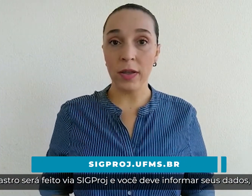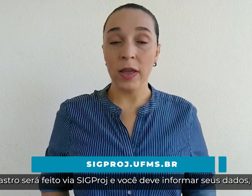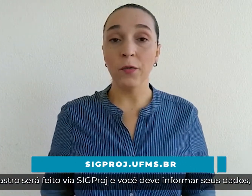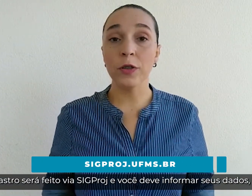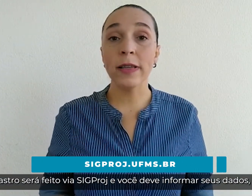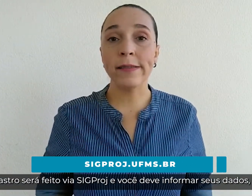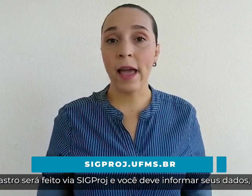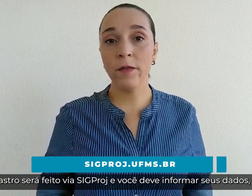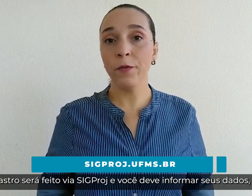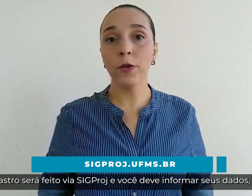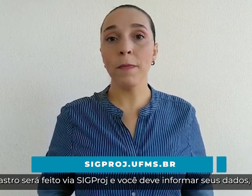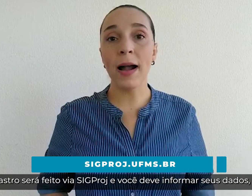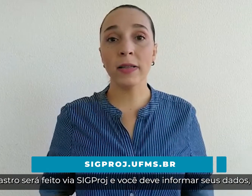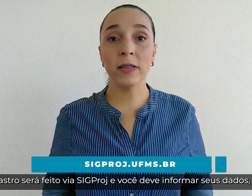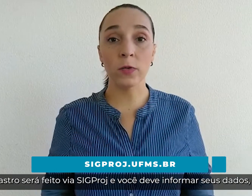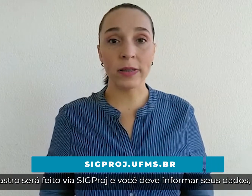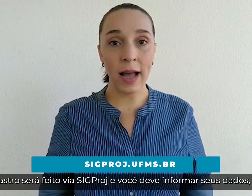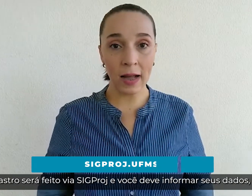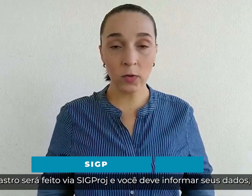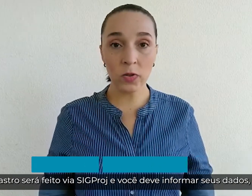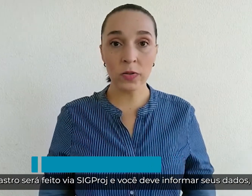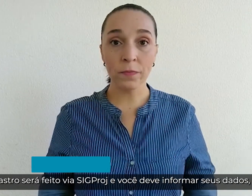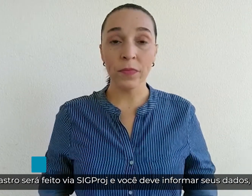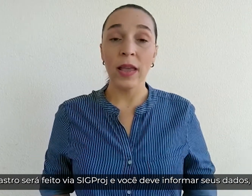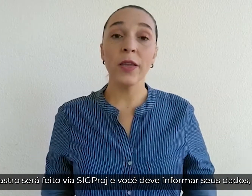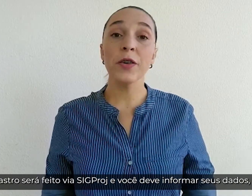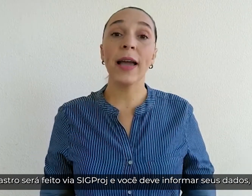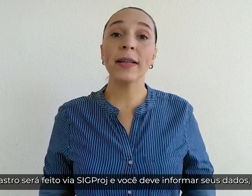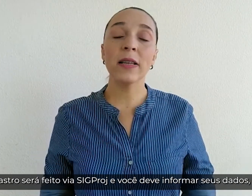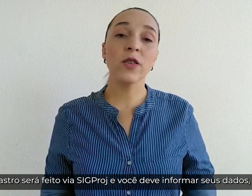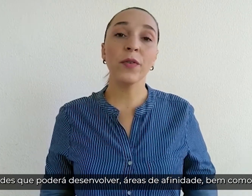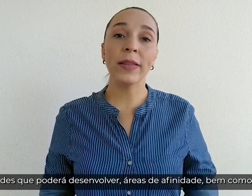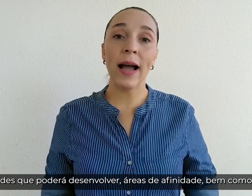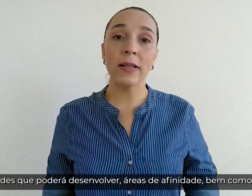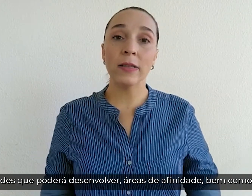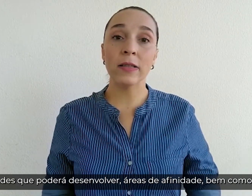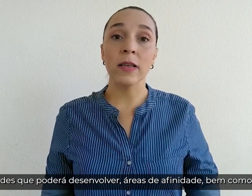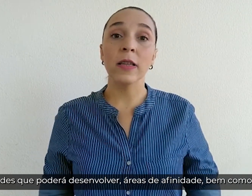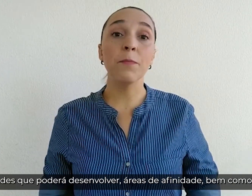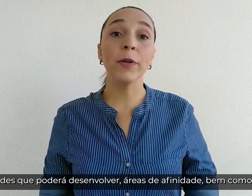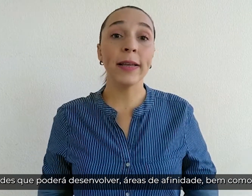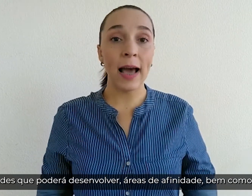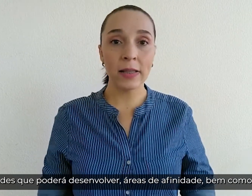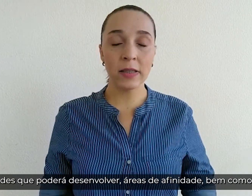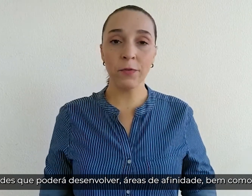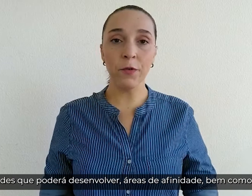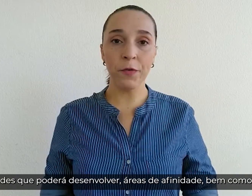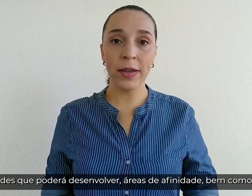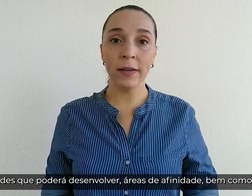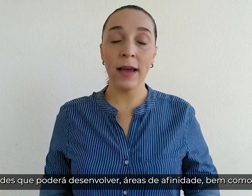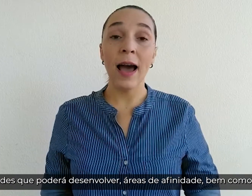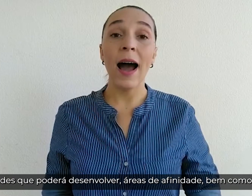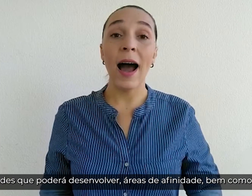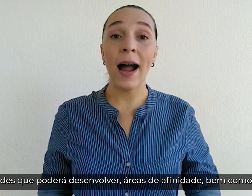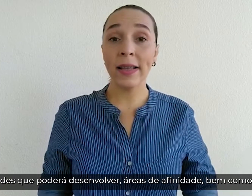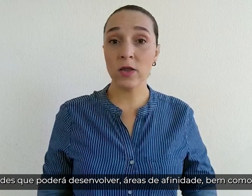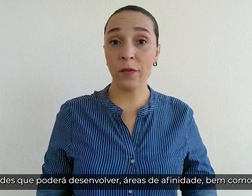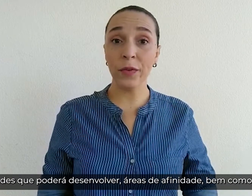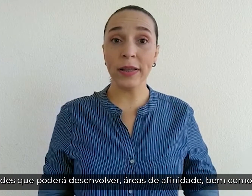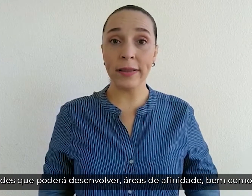e você deve informar seus dados, indicar as atividades que poderá desenvolver, áreas de